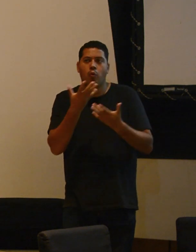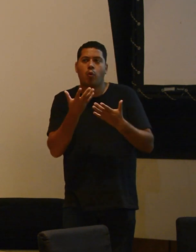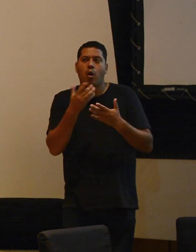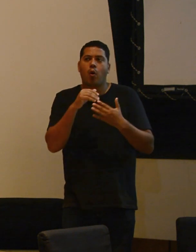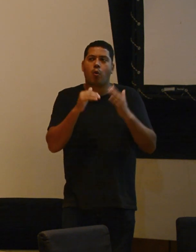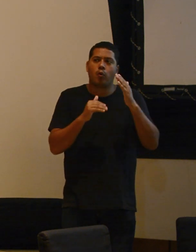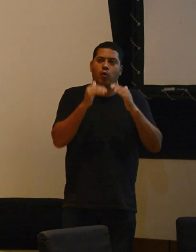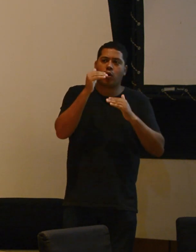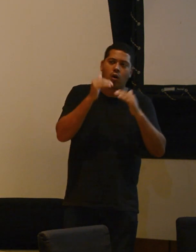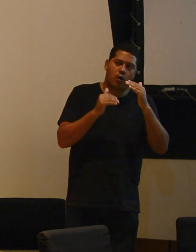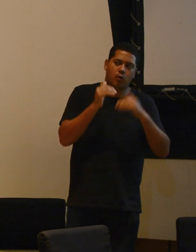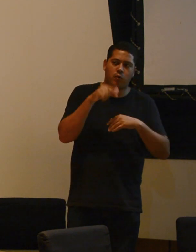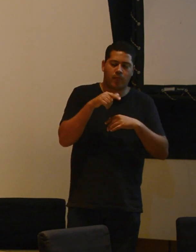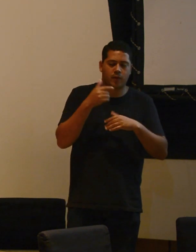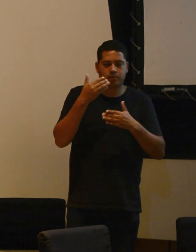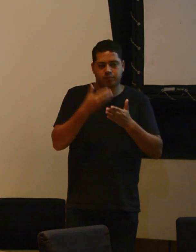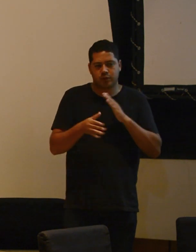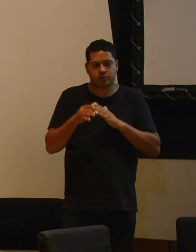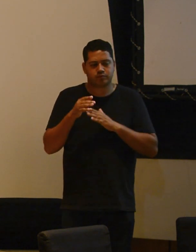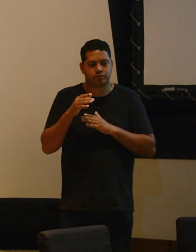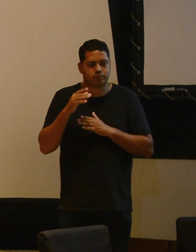o grau, qual a lateralidade dessa perda auditiva.